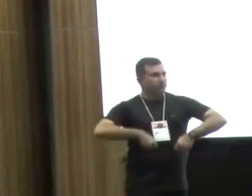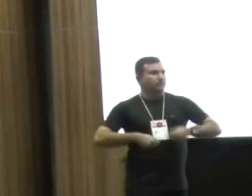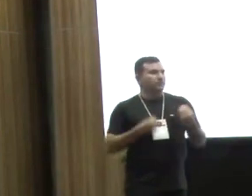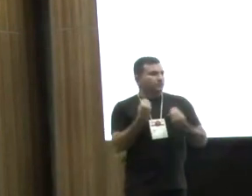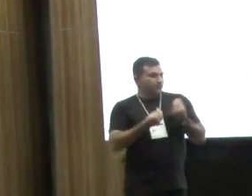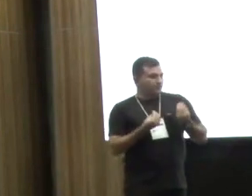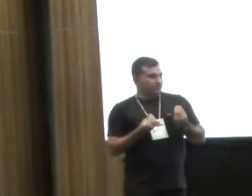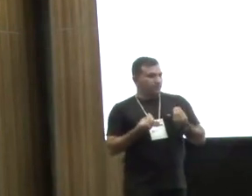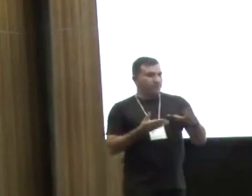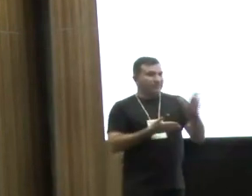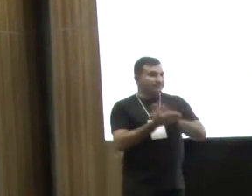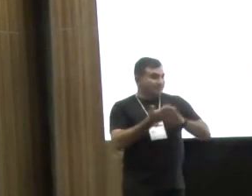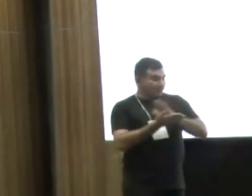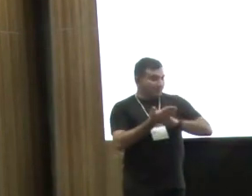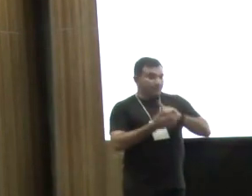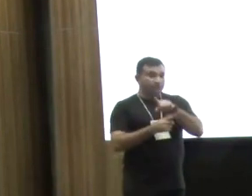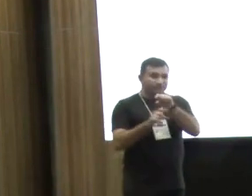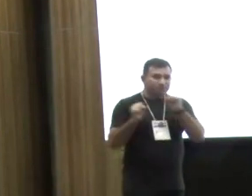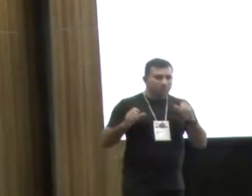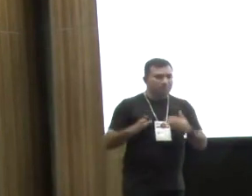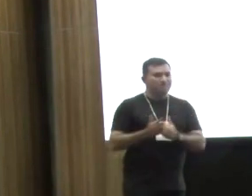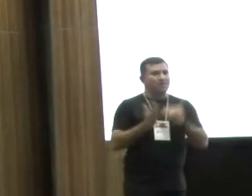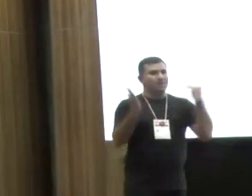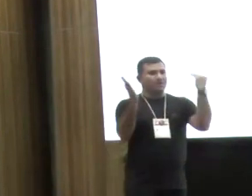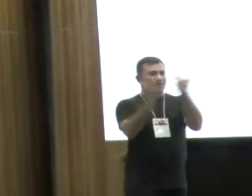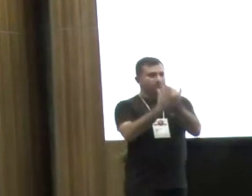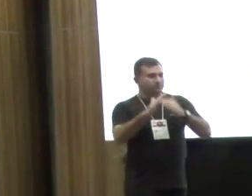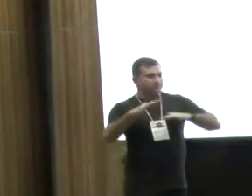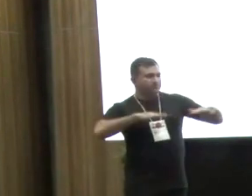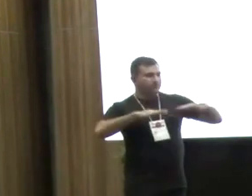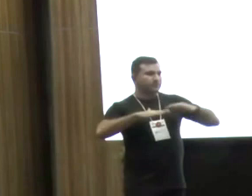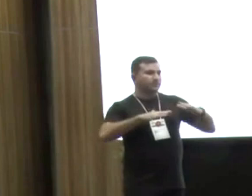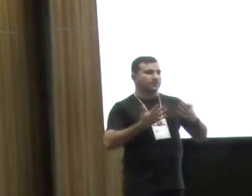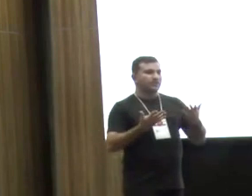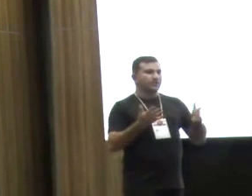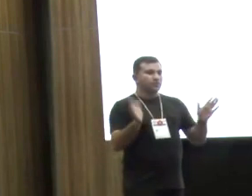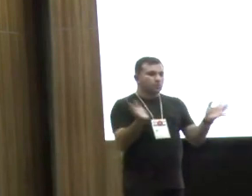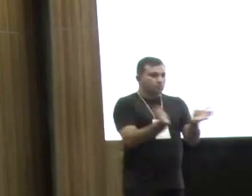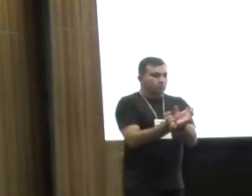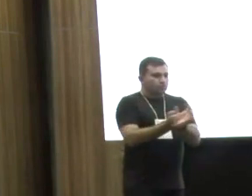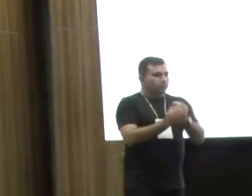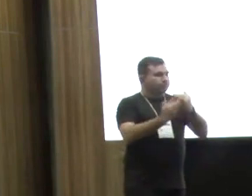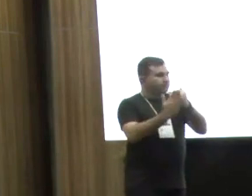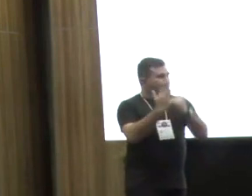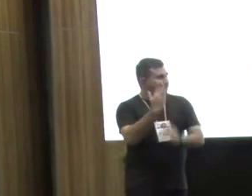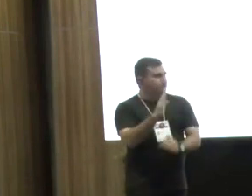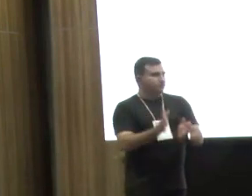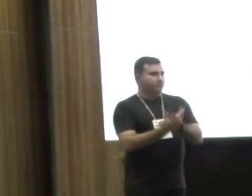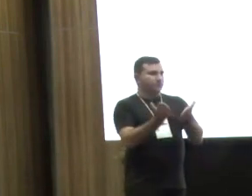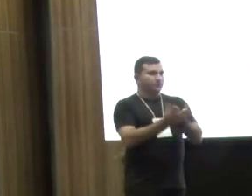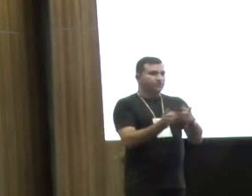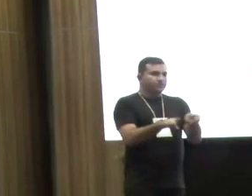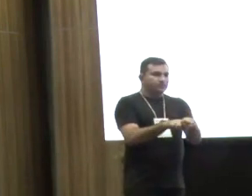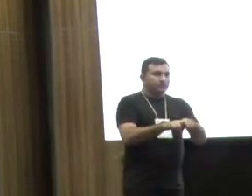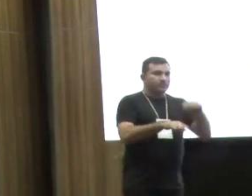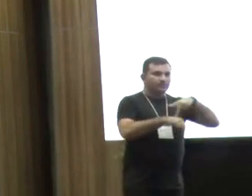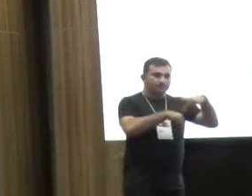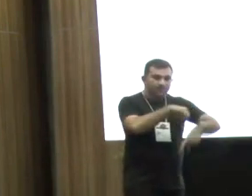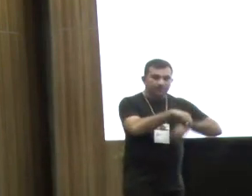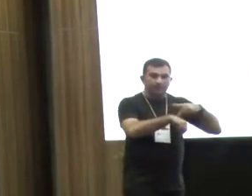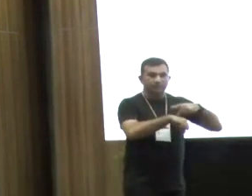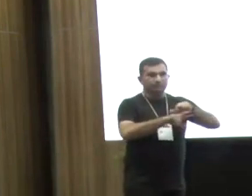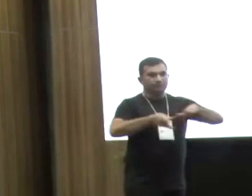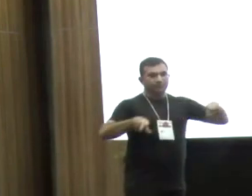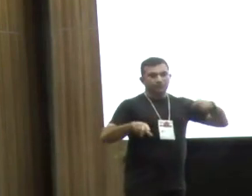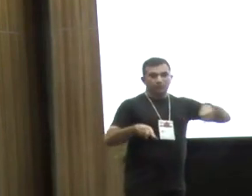existe nada que mobilize mais as classes médias baixas e as classes menos favorecidas desse país